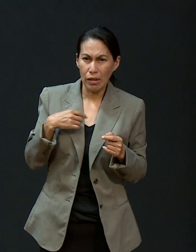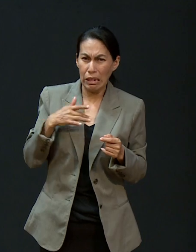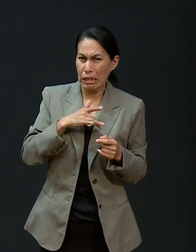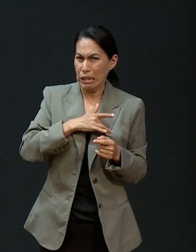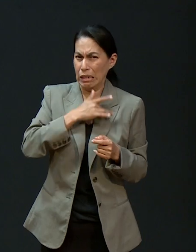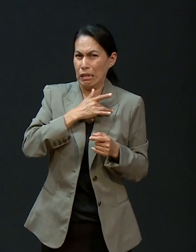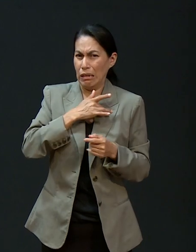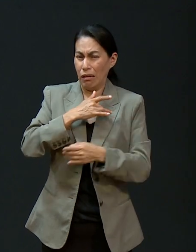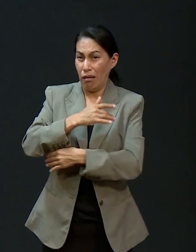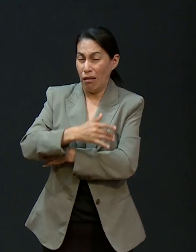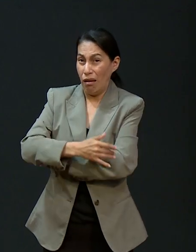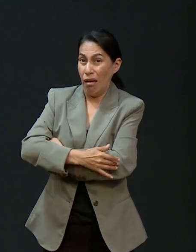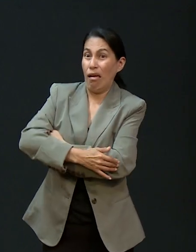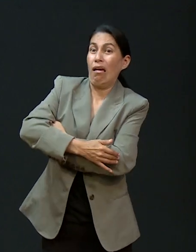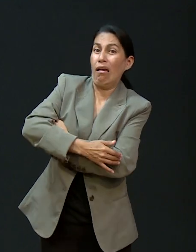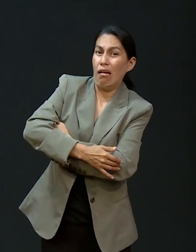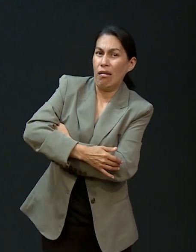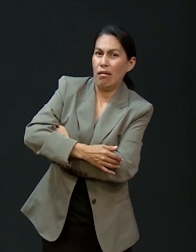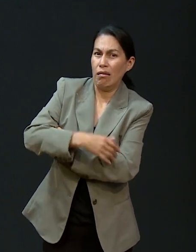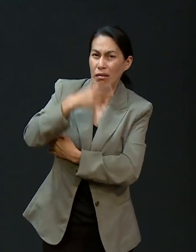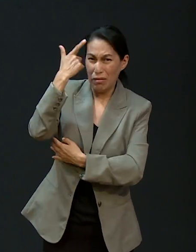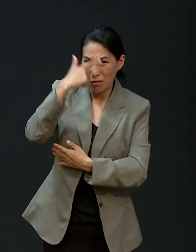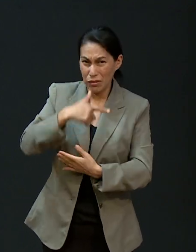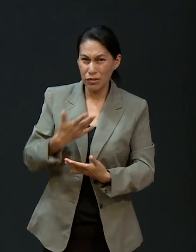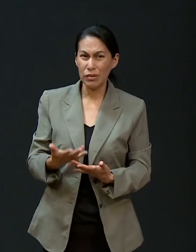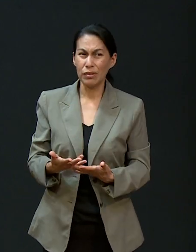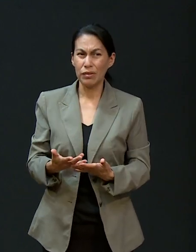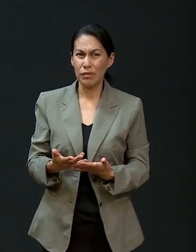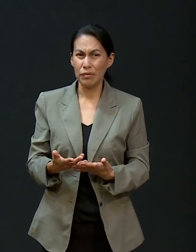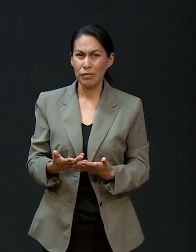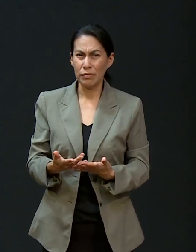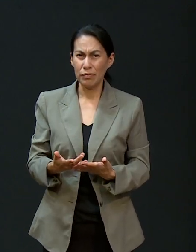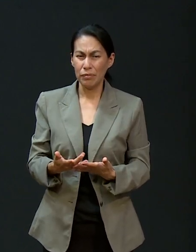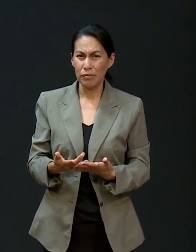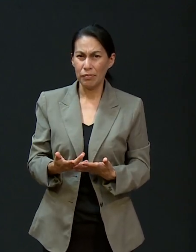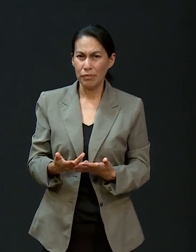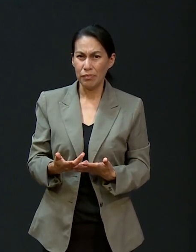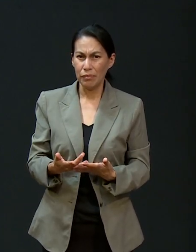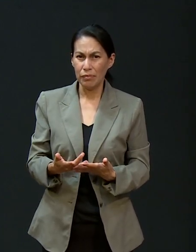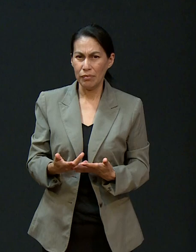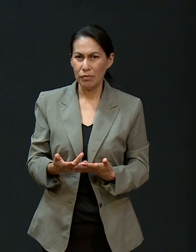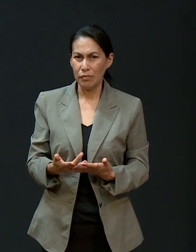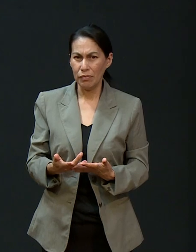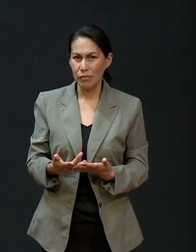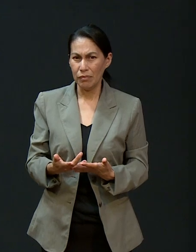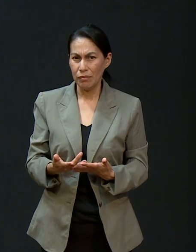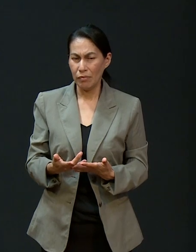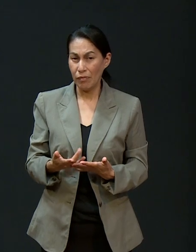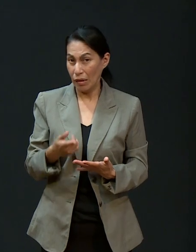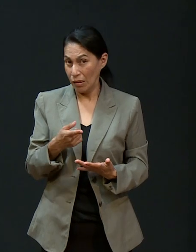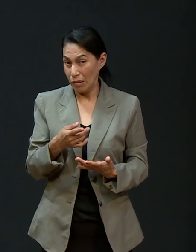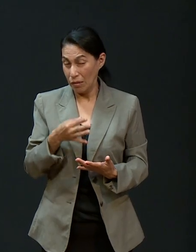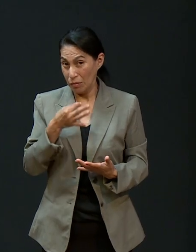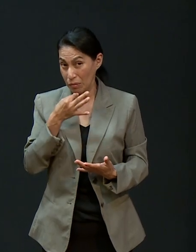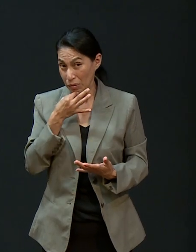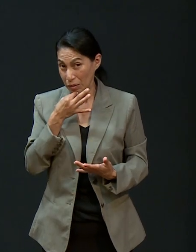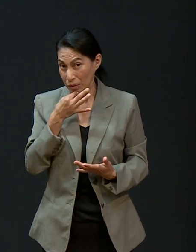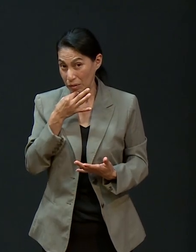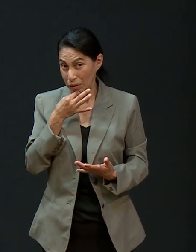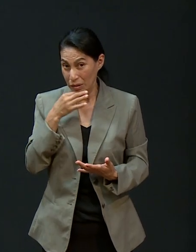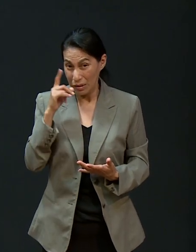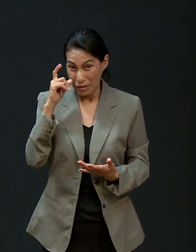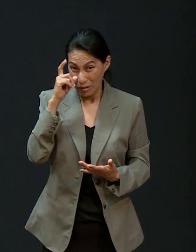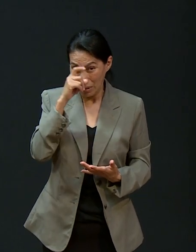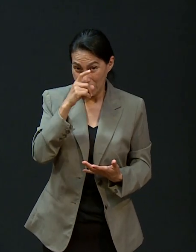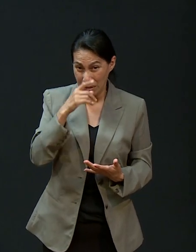por cuenta de esto como que me agarraron. Algo. En la noche. En la noche que... Porque